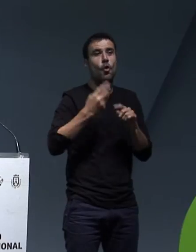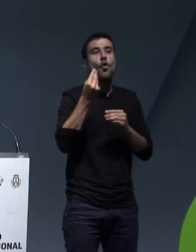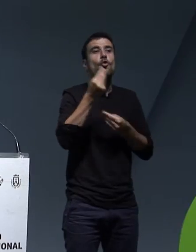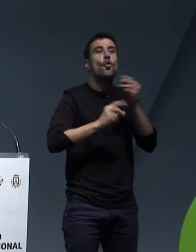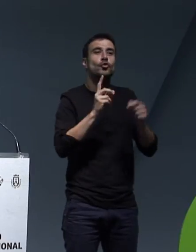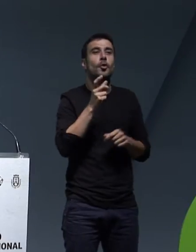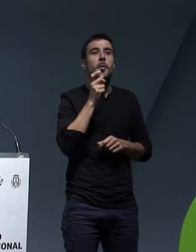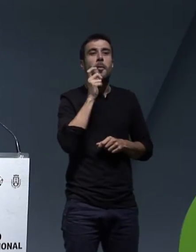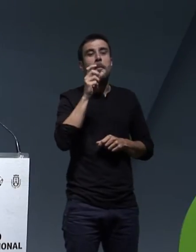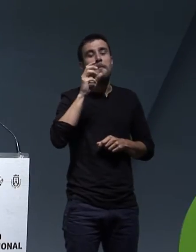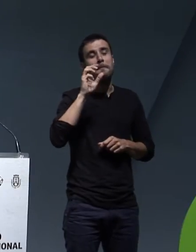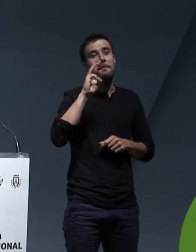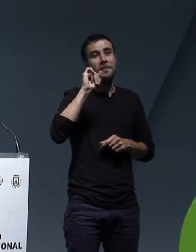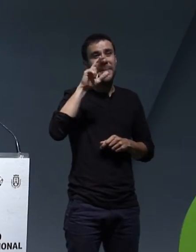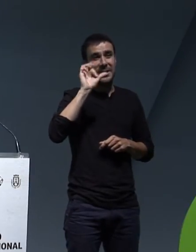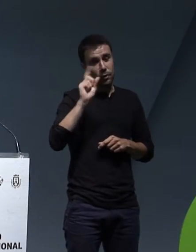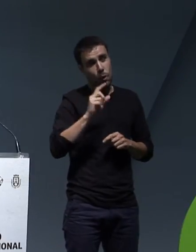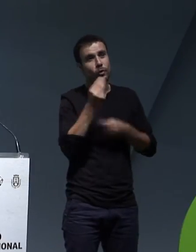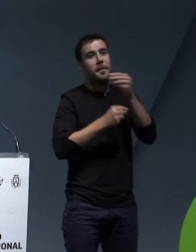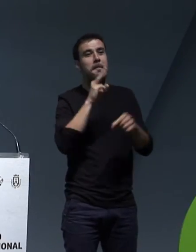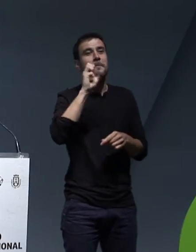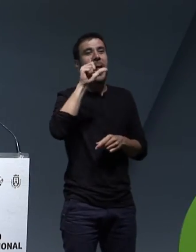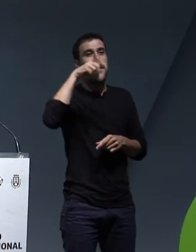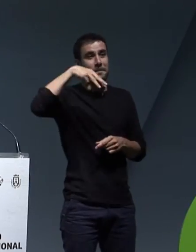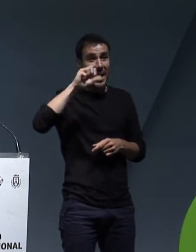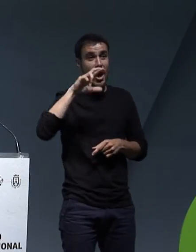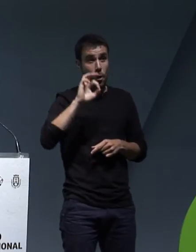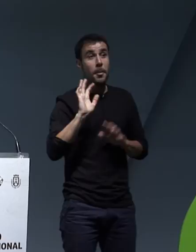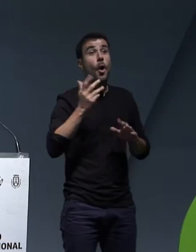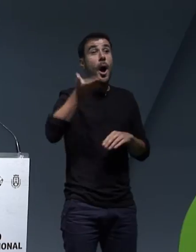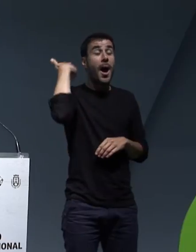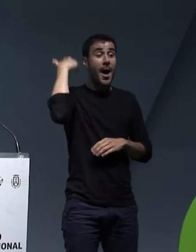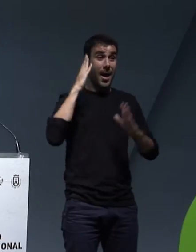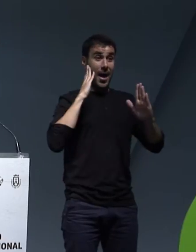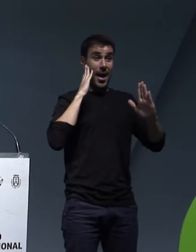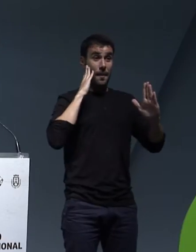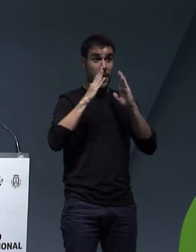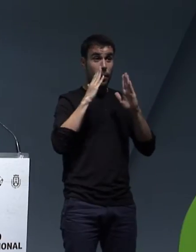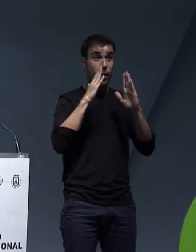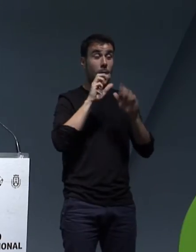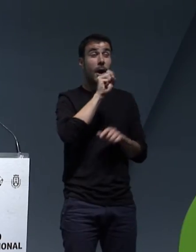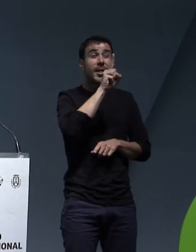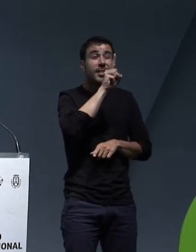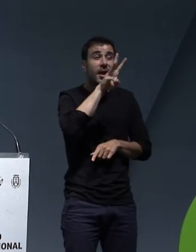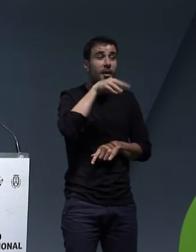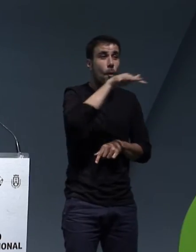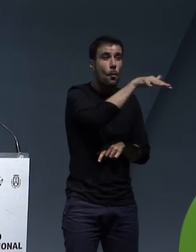referido al Palmetum, pero en aquella época era un lugar donde 13 municipios de la